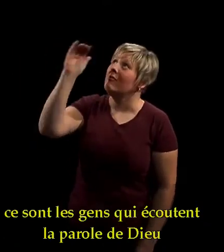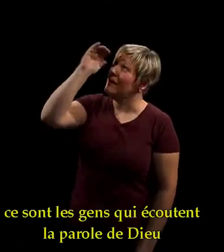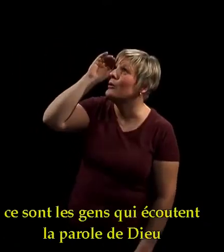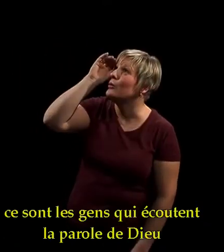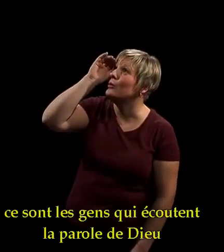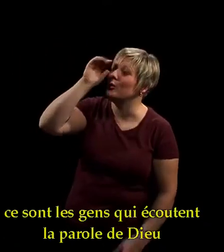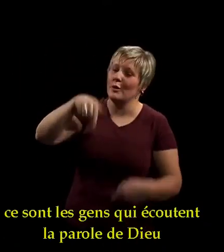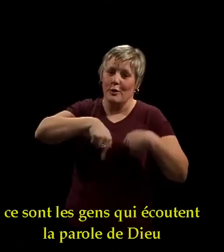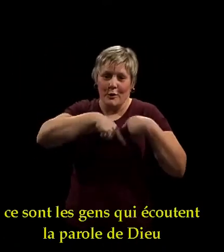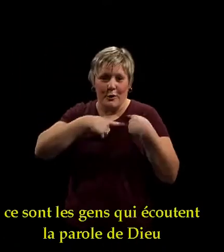et qui lui obéissent. »